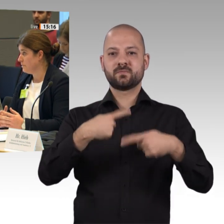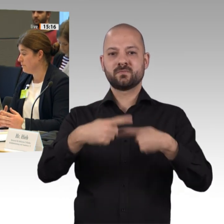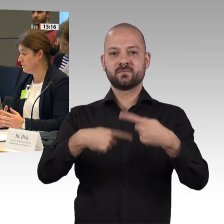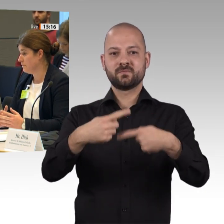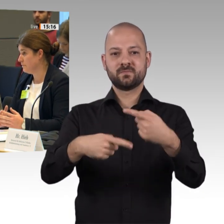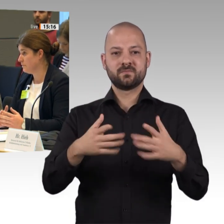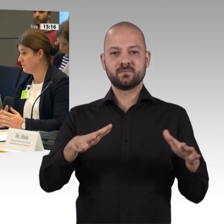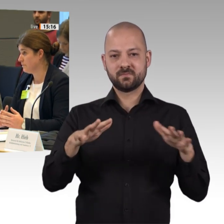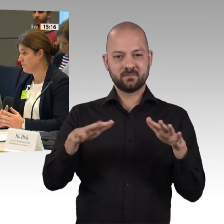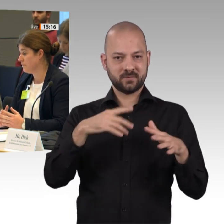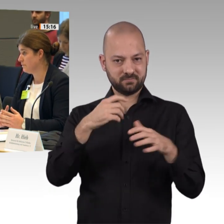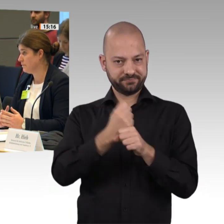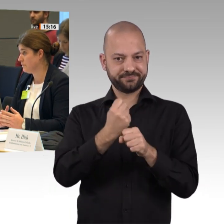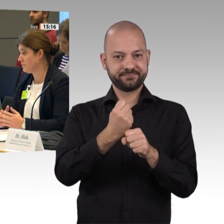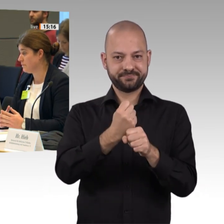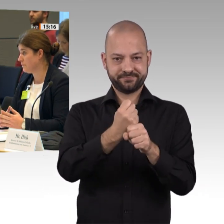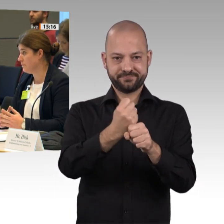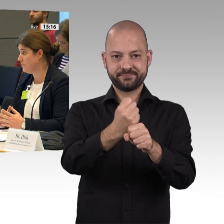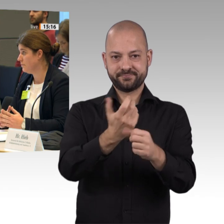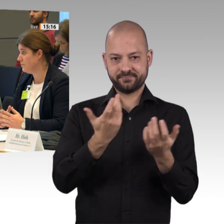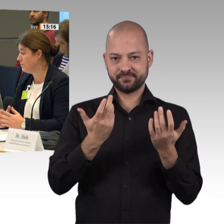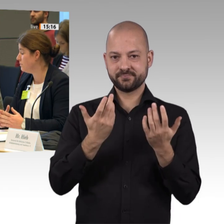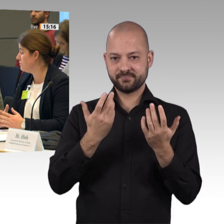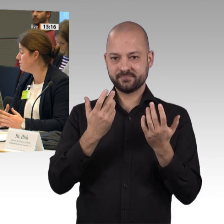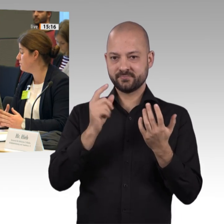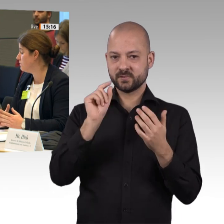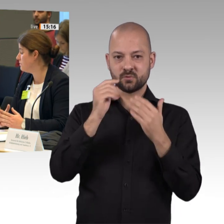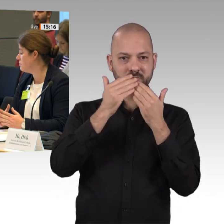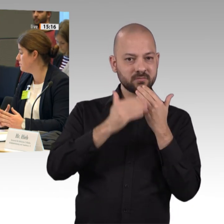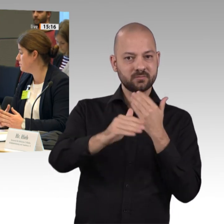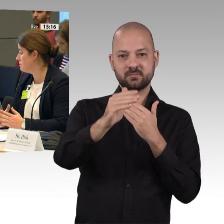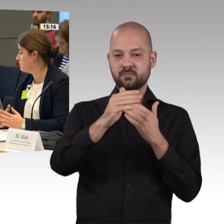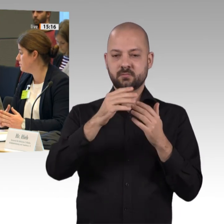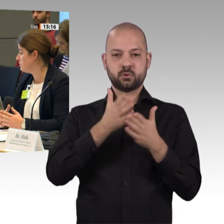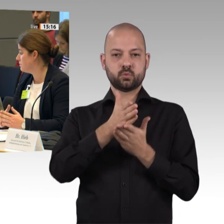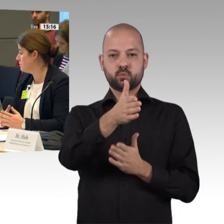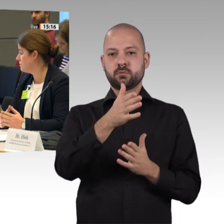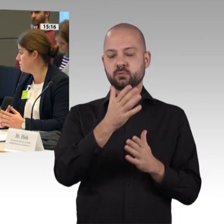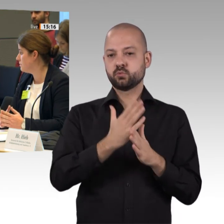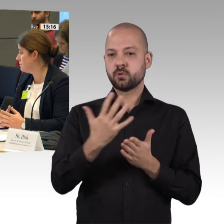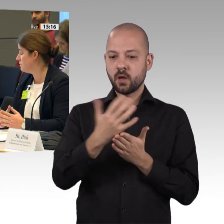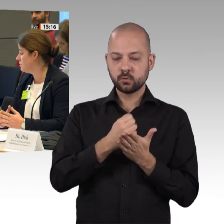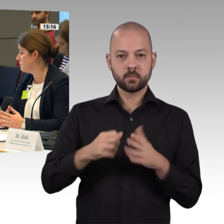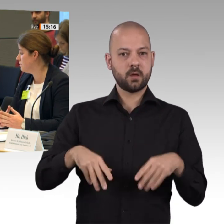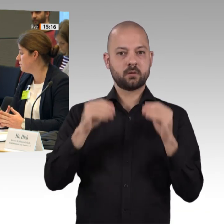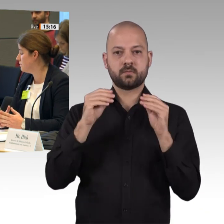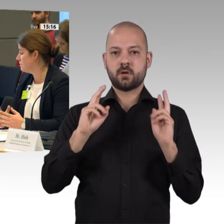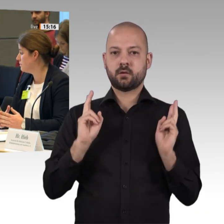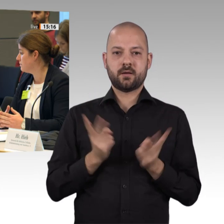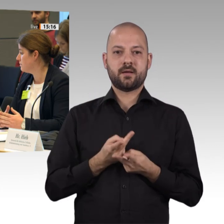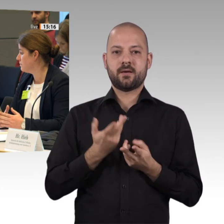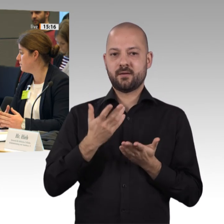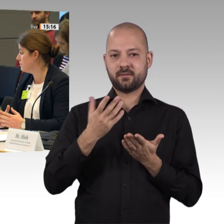aufzukommen. Zu der Differenzierung, Stichwort erwachsene Kinder und minderjährige Kinder. Es wäre